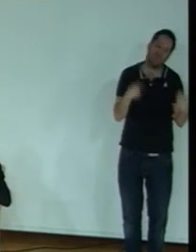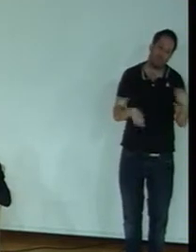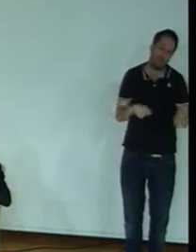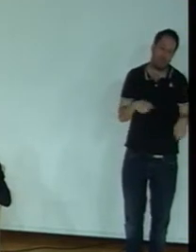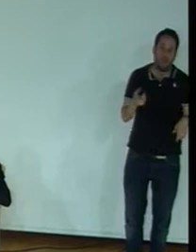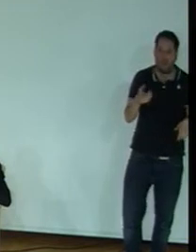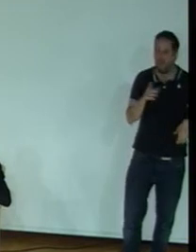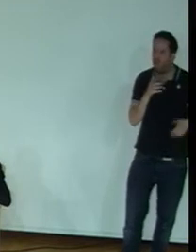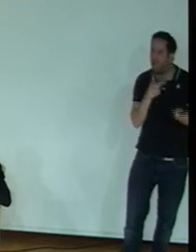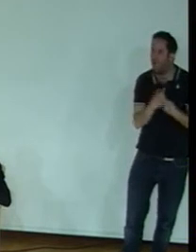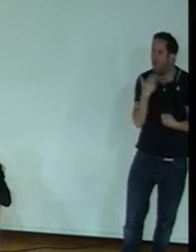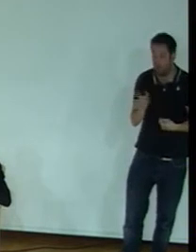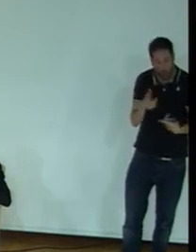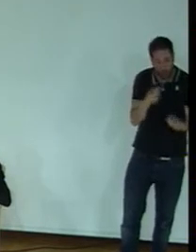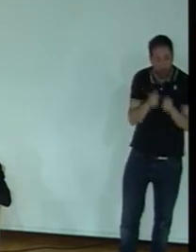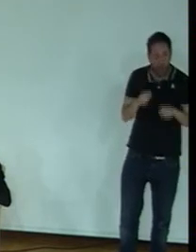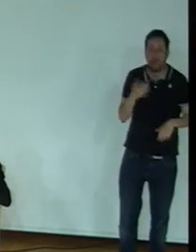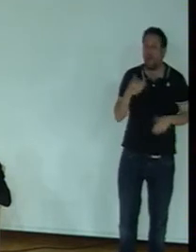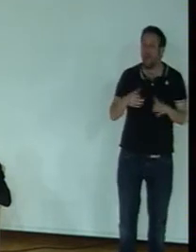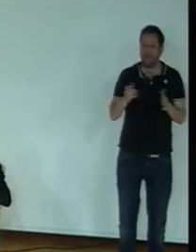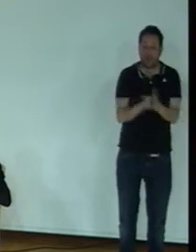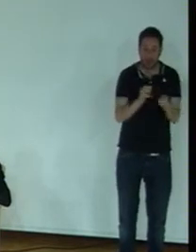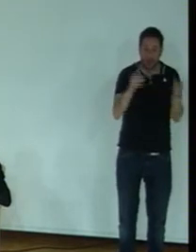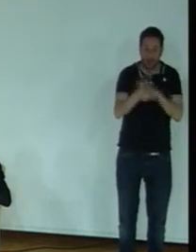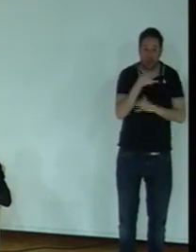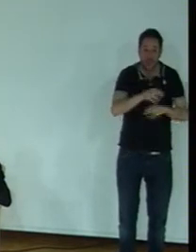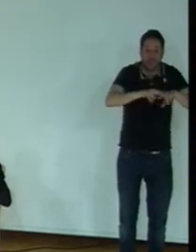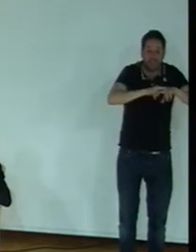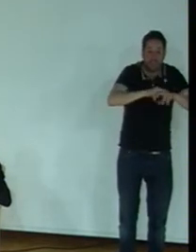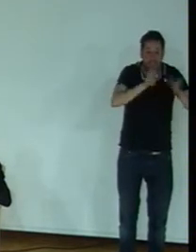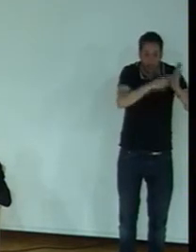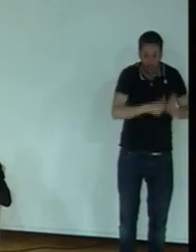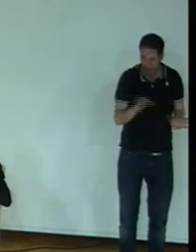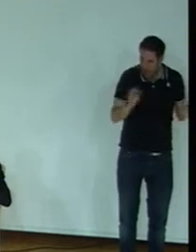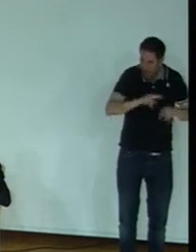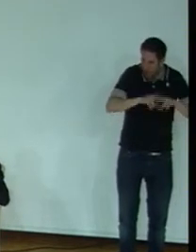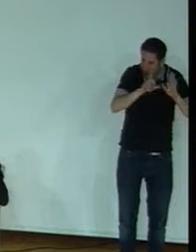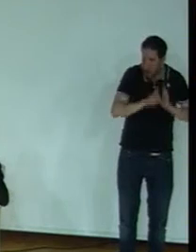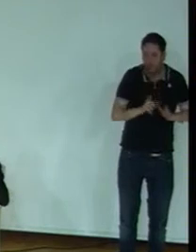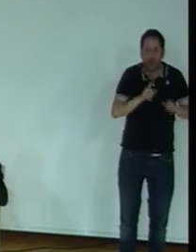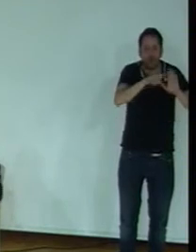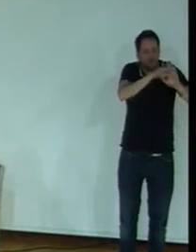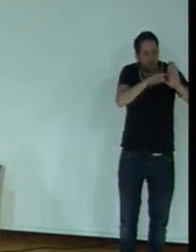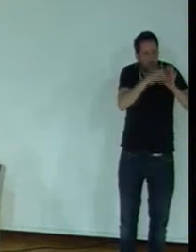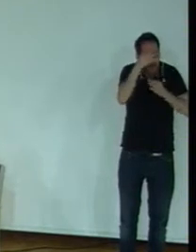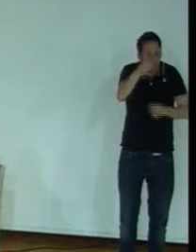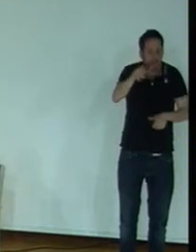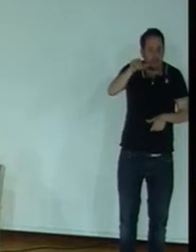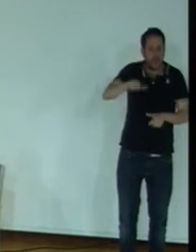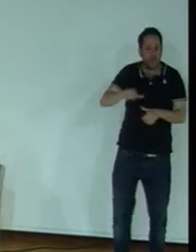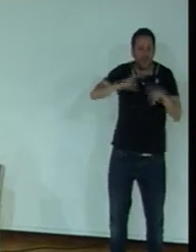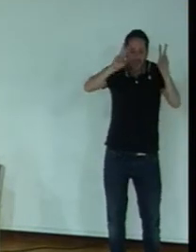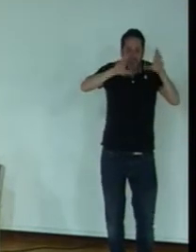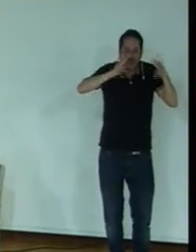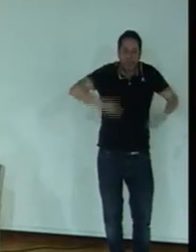pense. Je me souviens qu'on parlait de vide juridique au début d'Internet, or il n'y avait quasiment pas de vide juridique. Il y avait un ou deux statuts à préciser, celui de l'hébergeur, mais globalement,